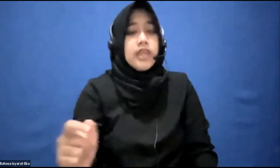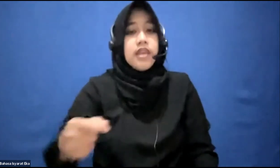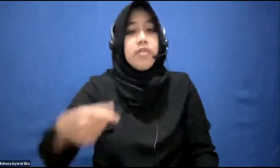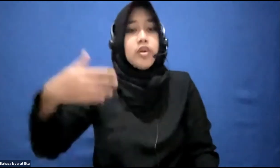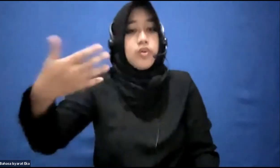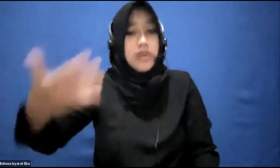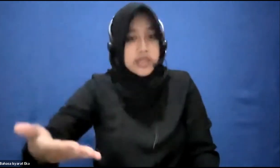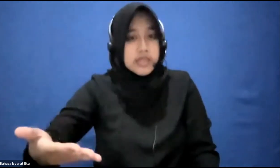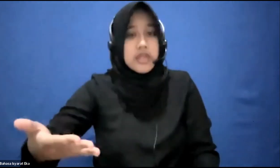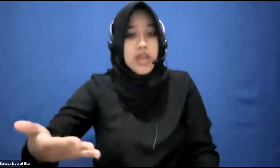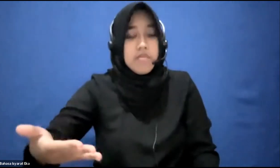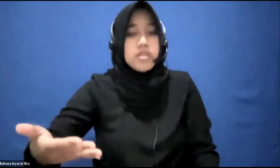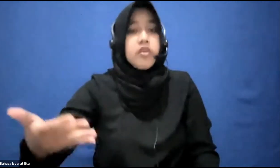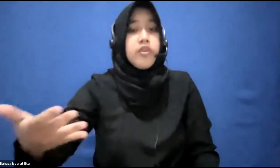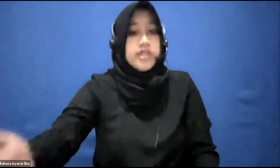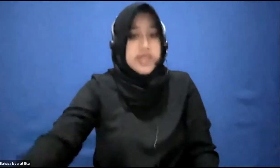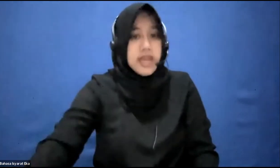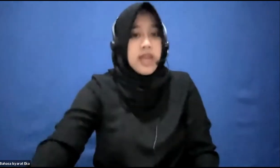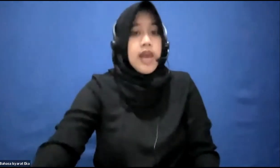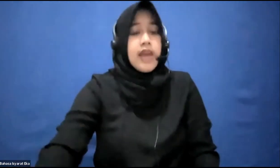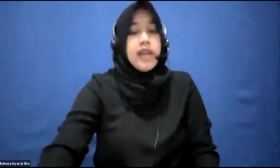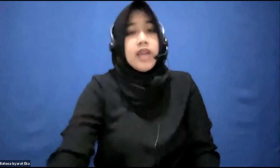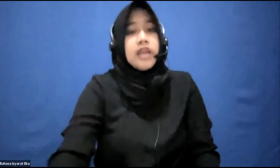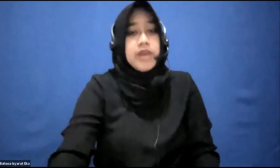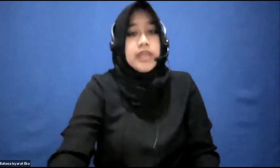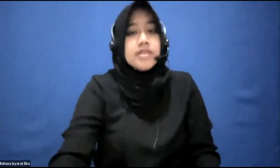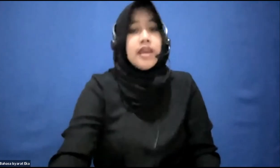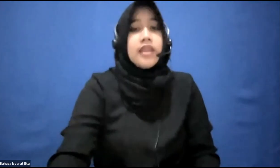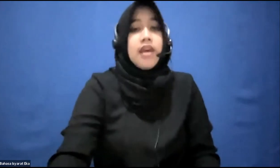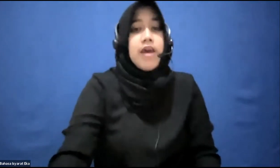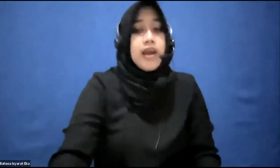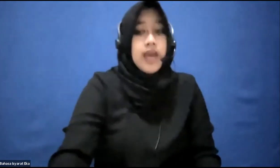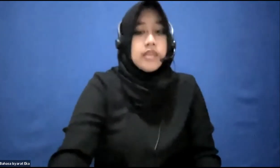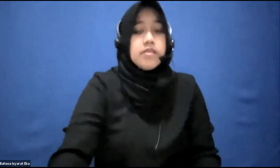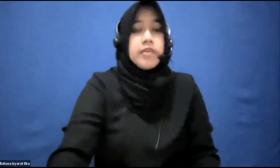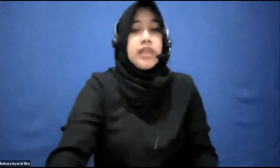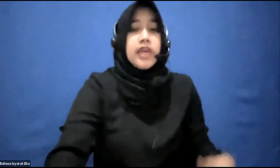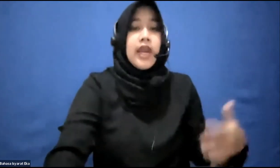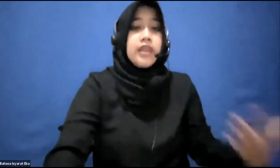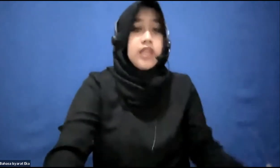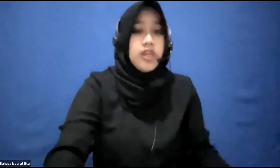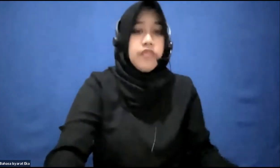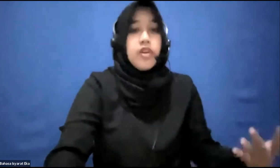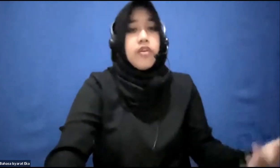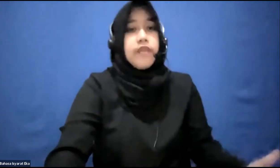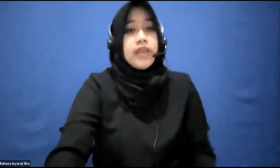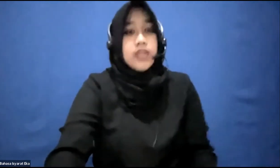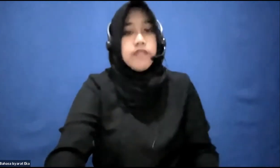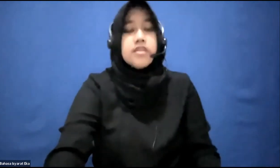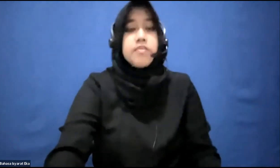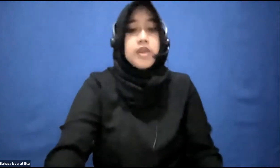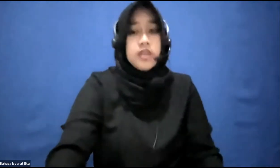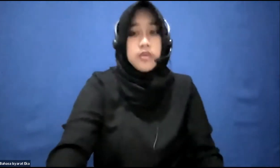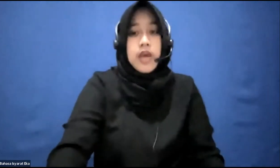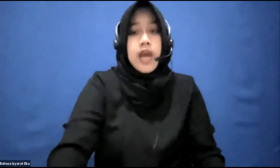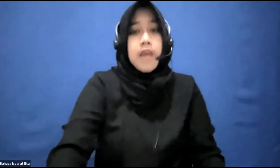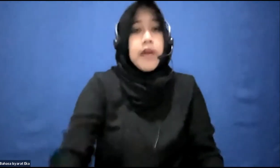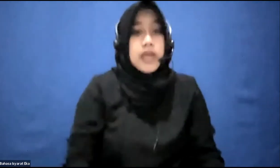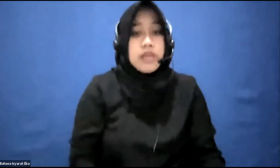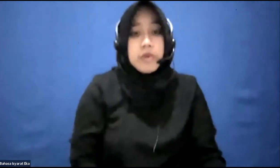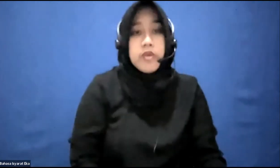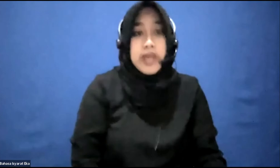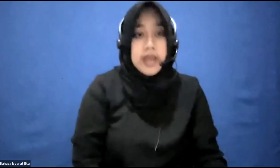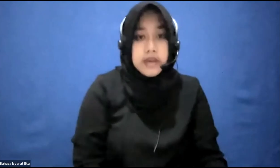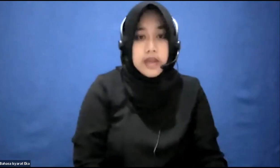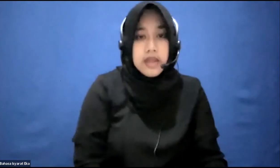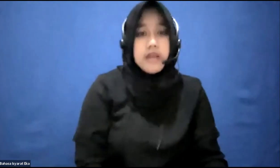Terus ketika saya menulis ke dalam bahasa Indonesia, ada kalimat yang saya tambahkan seperti kreatif, inovatif dan seperti itu.